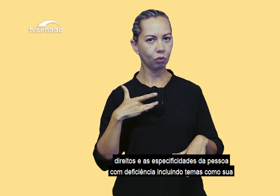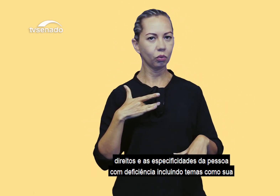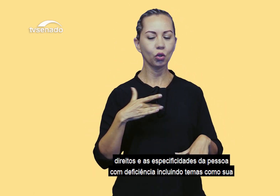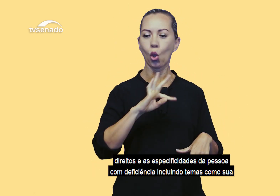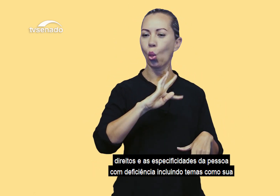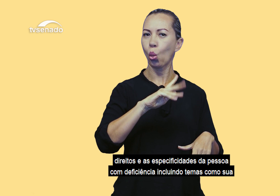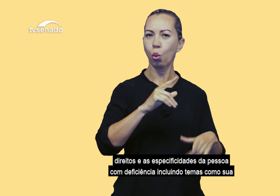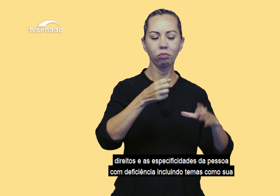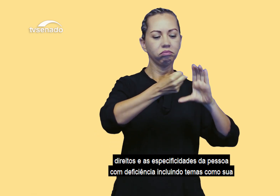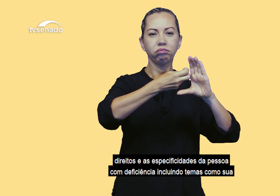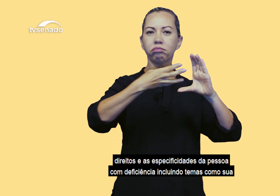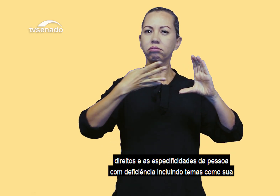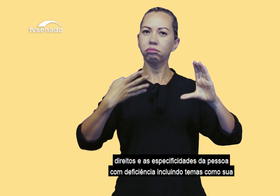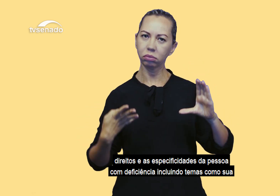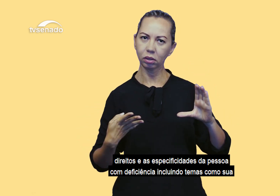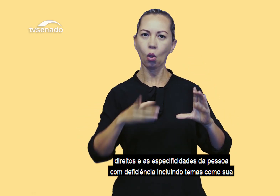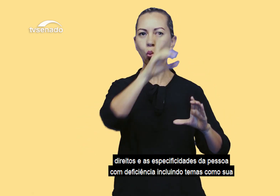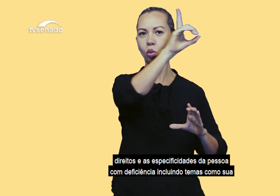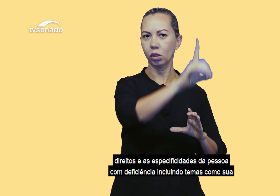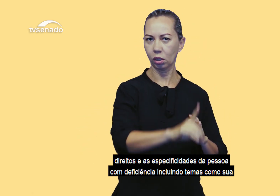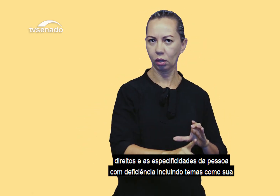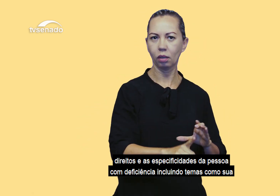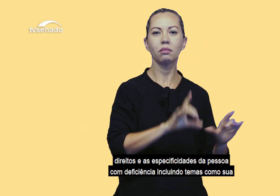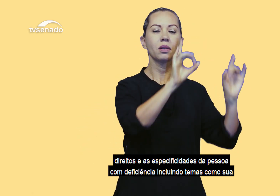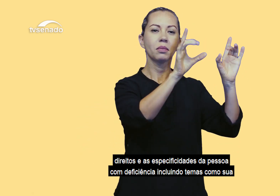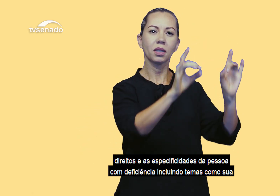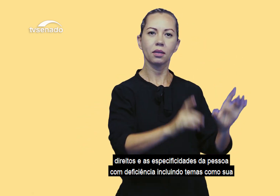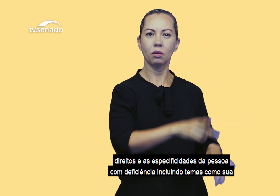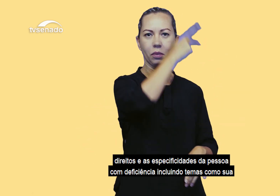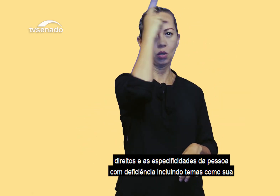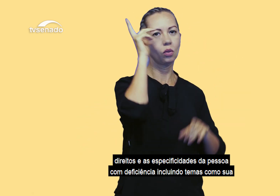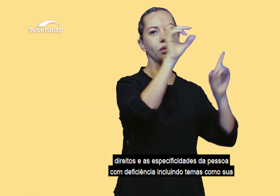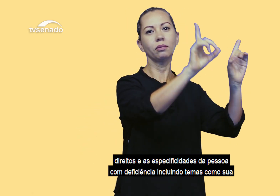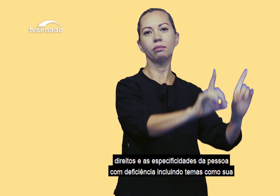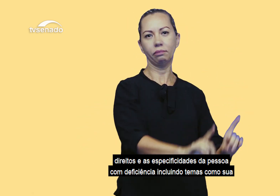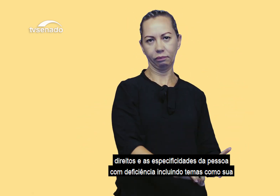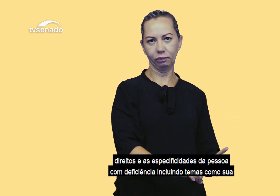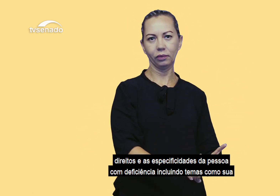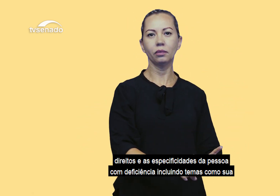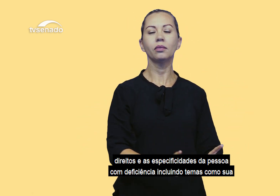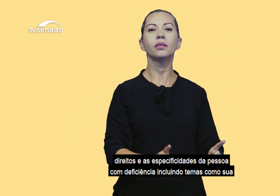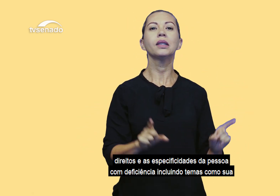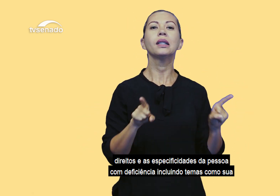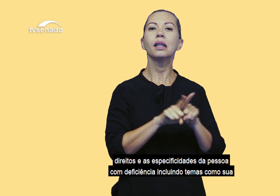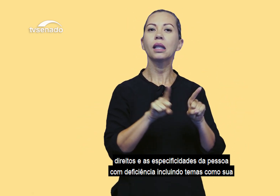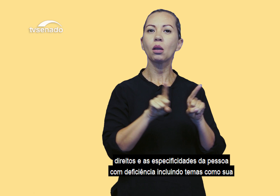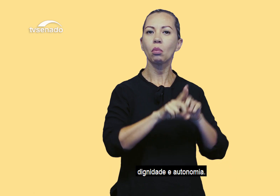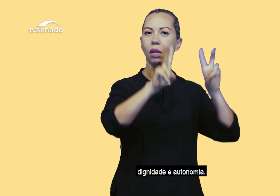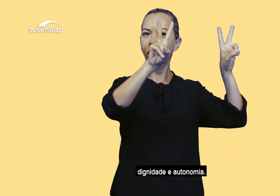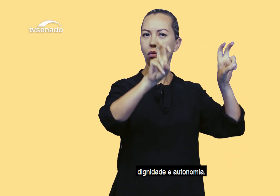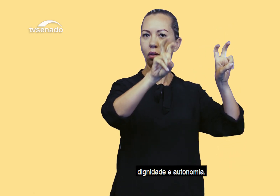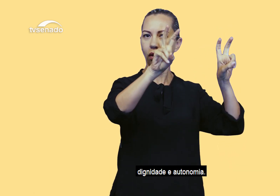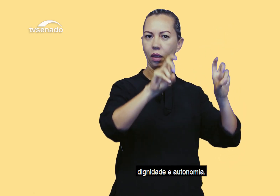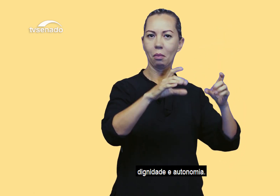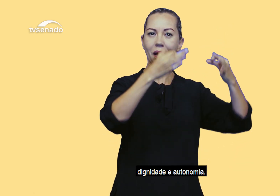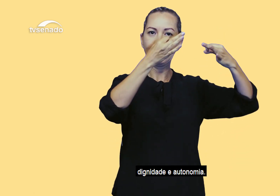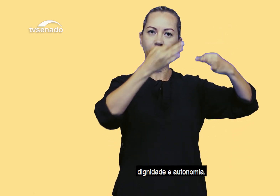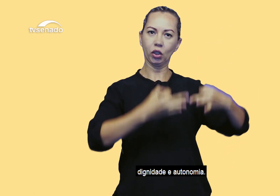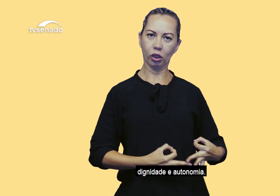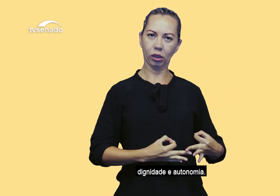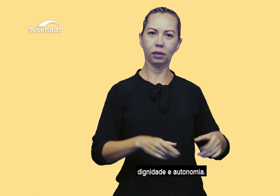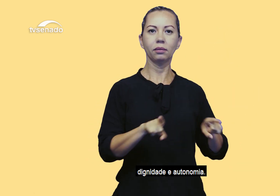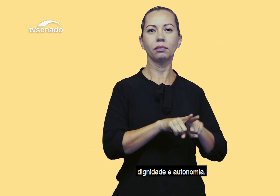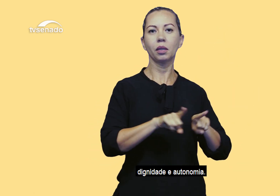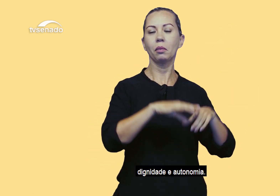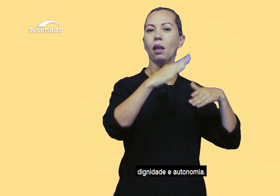aos direitos e às especificidades da pessoa com deficiência, incluindo temas como sua dignidade e